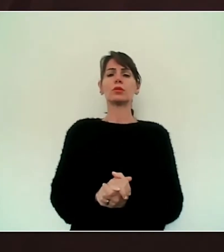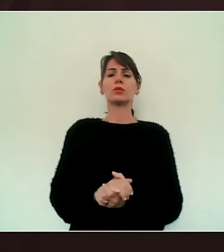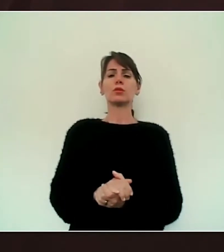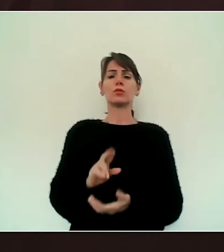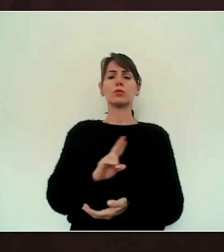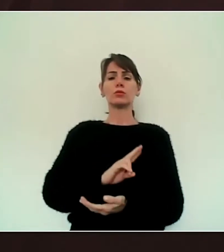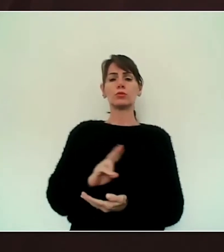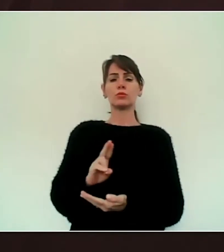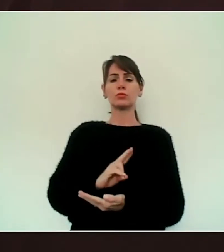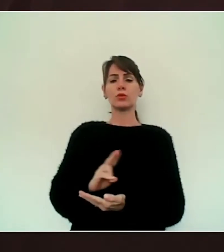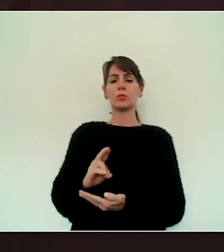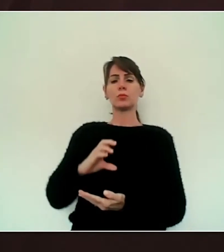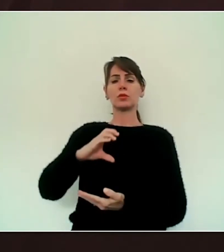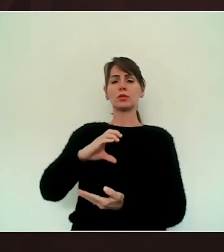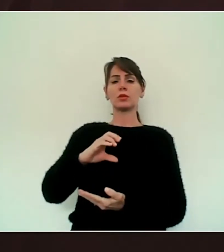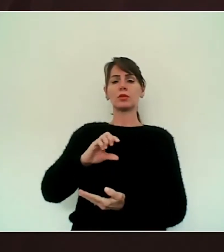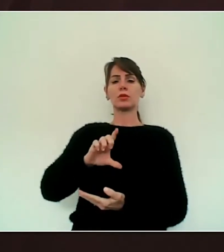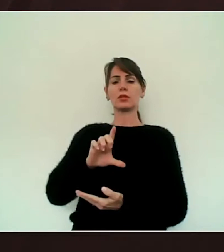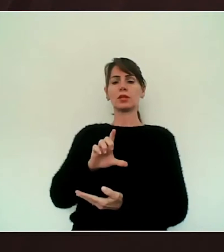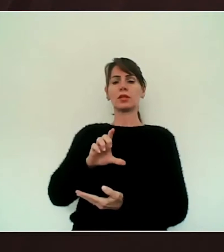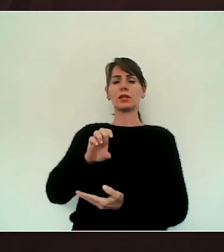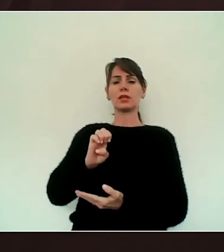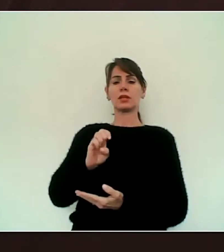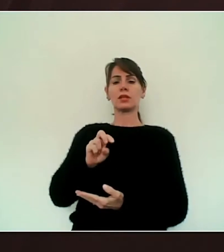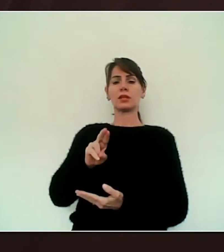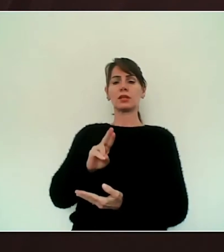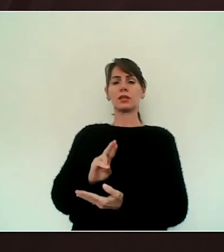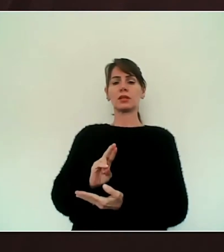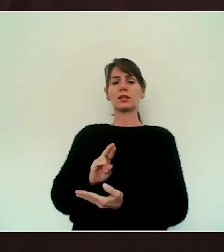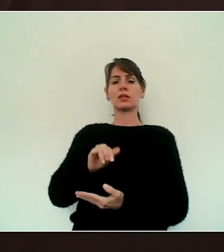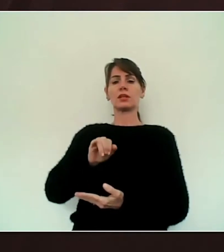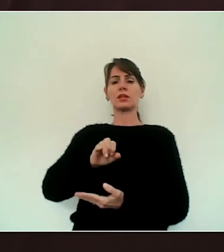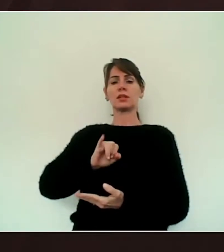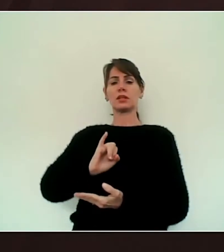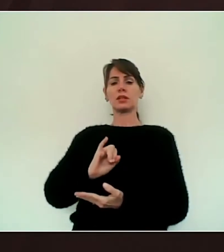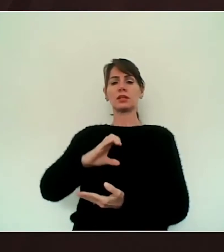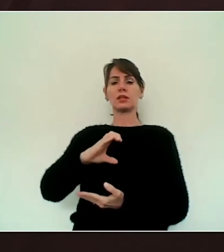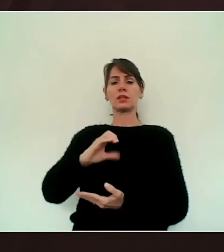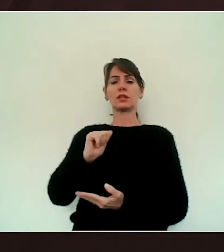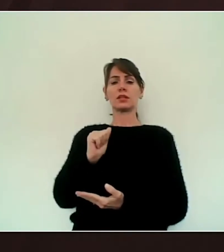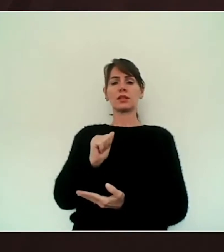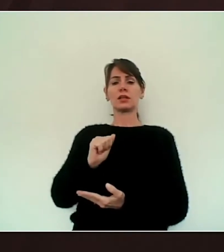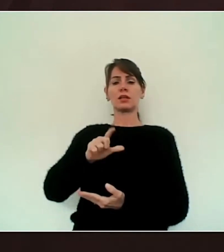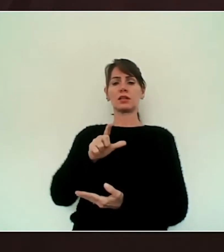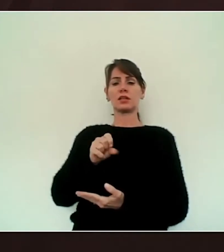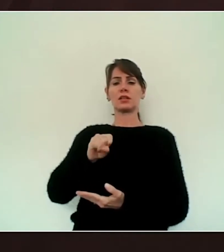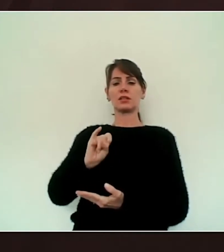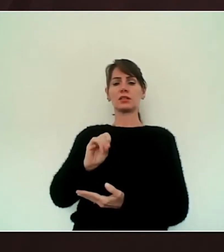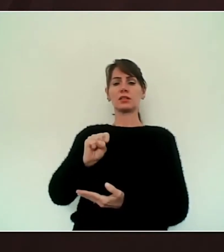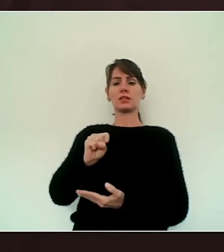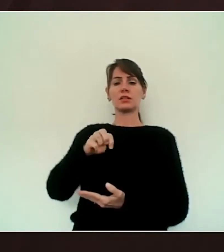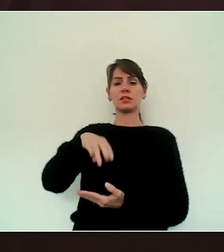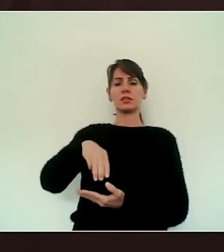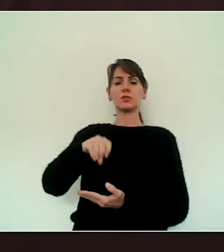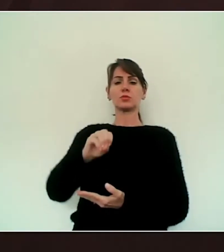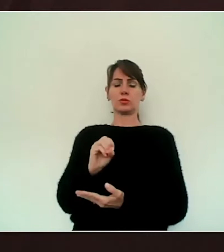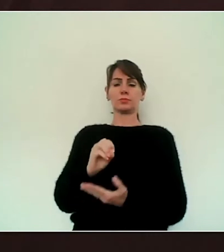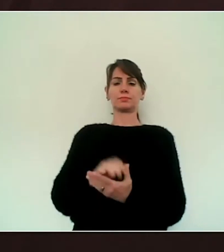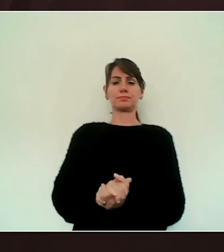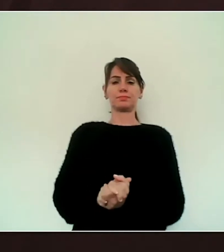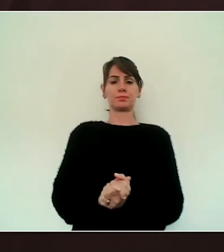clericalismo. Na igreja não tinha essa diferença entre o clero e os